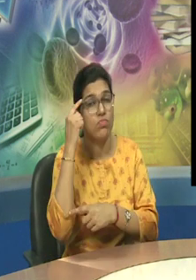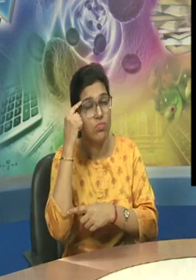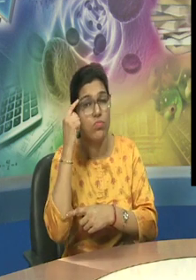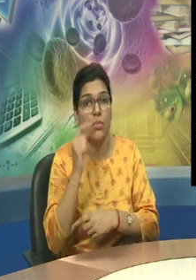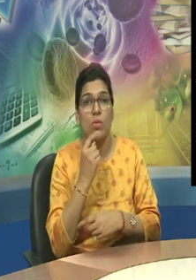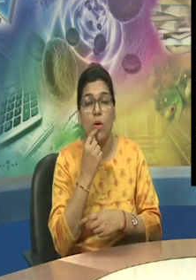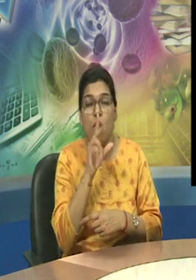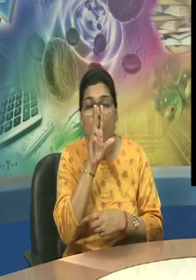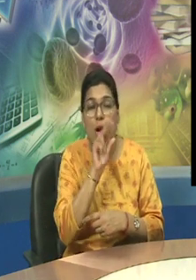कबीर को